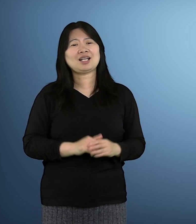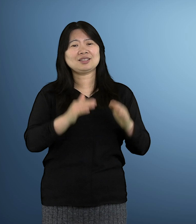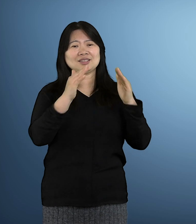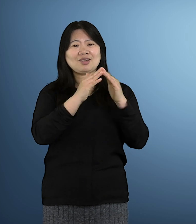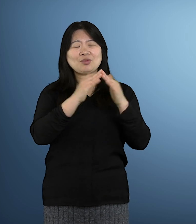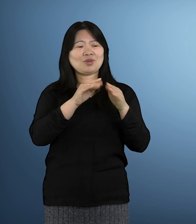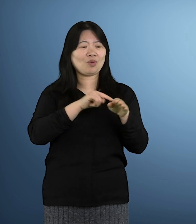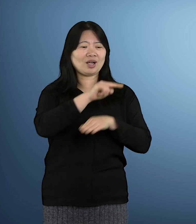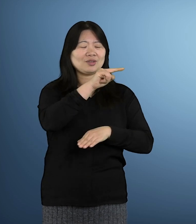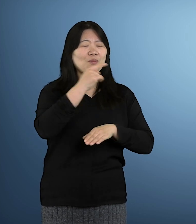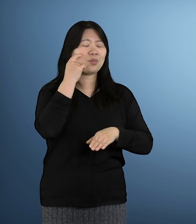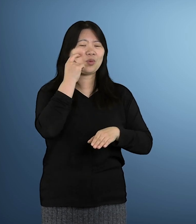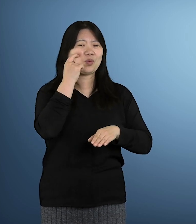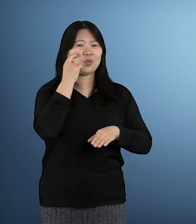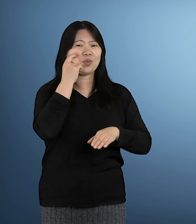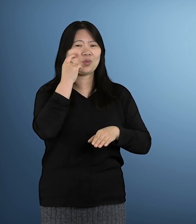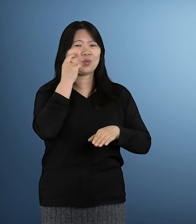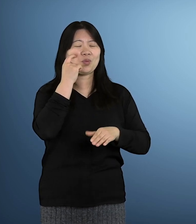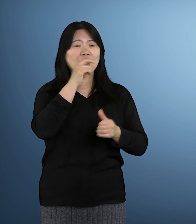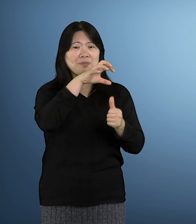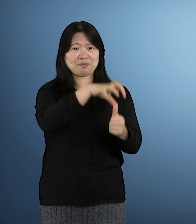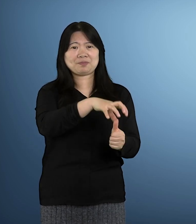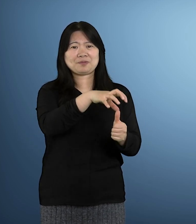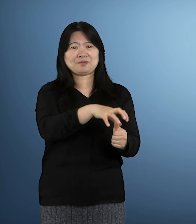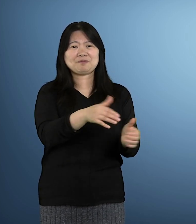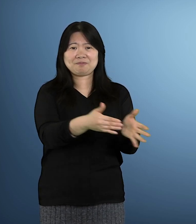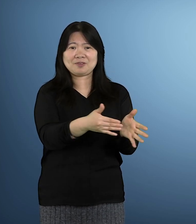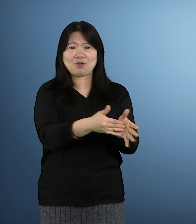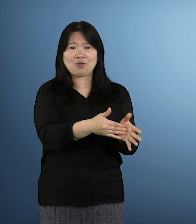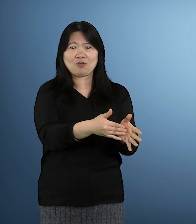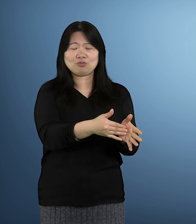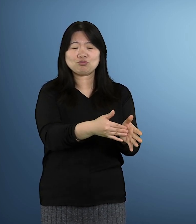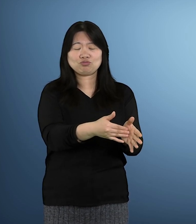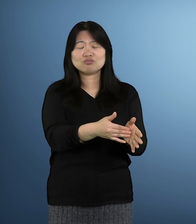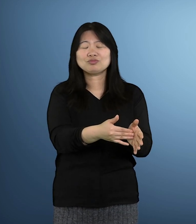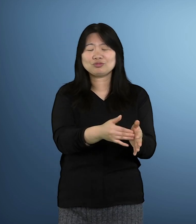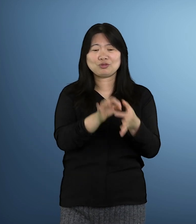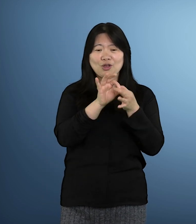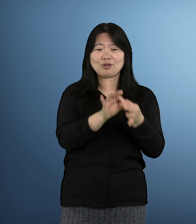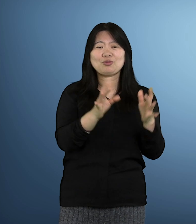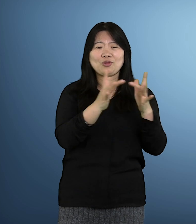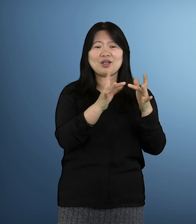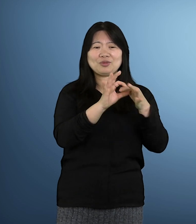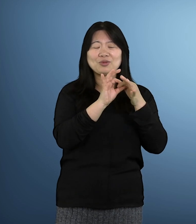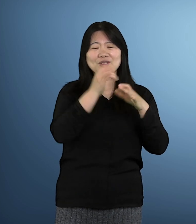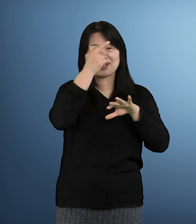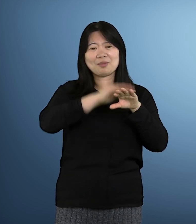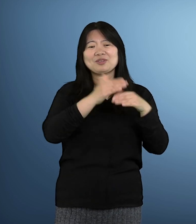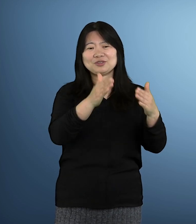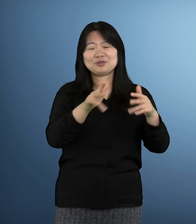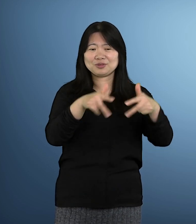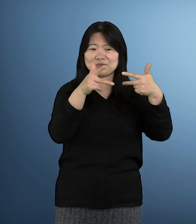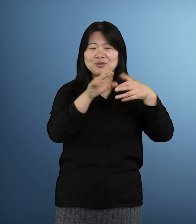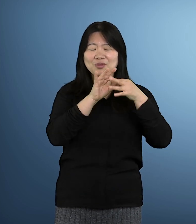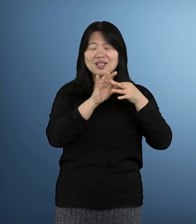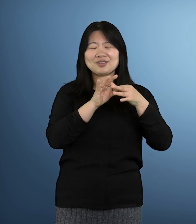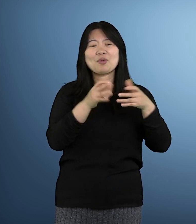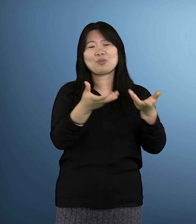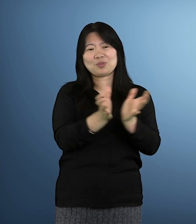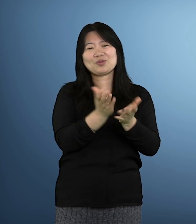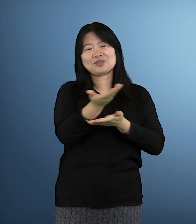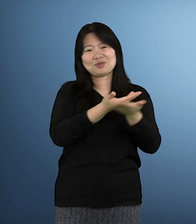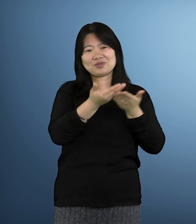집에서 못 나오게 해 교인들을 뭐 이렇게 또 하는 거예요. 온라인으로, 줌으로.